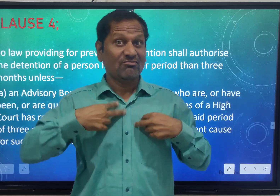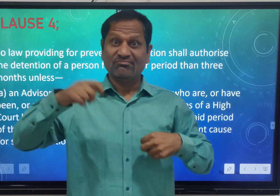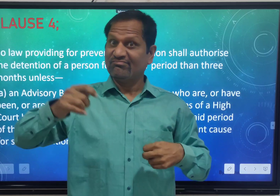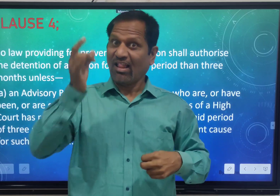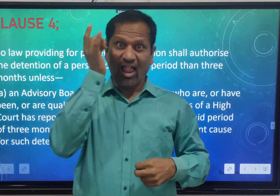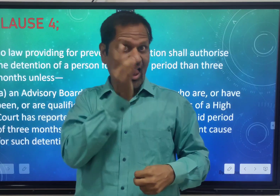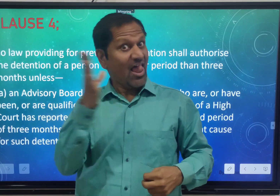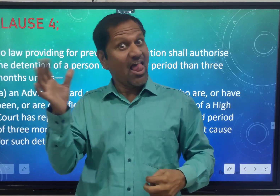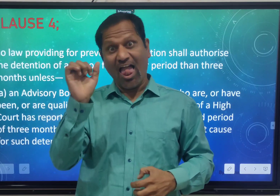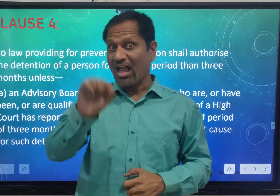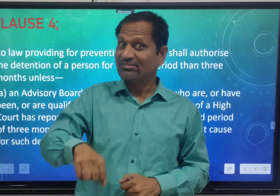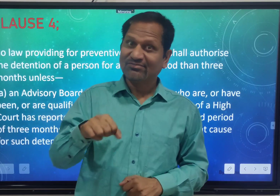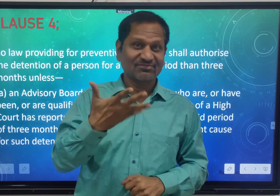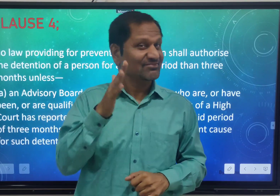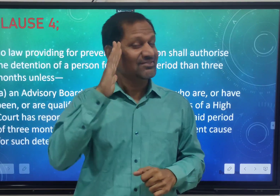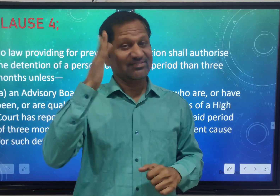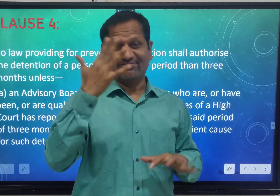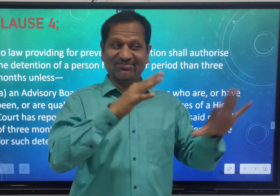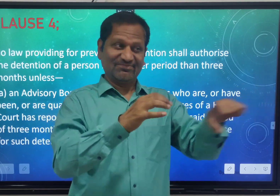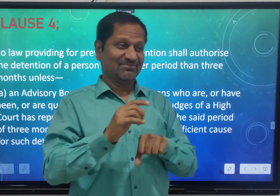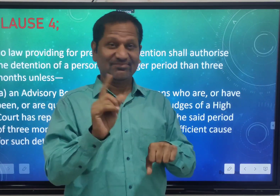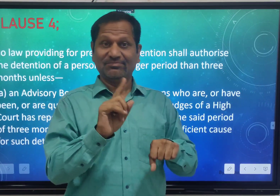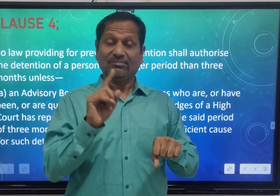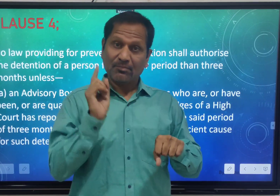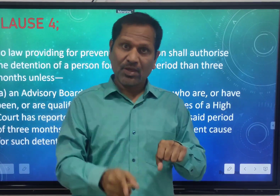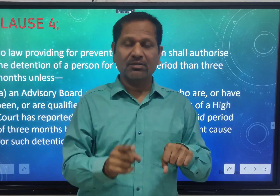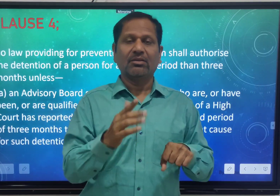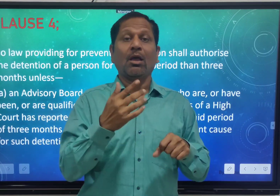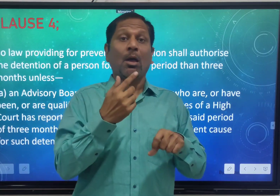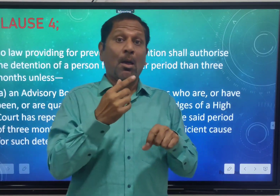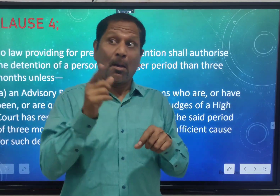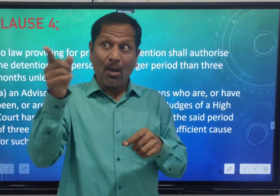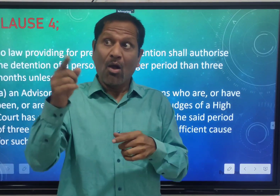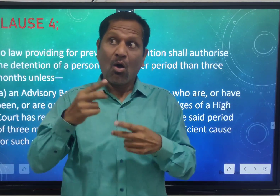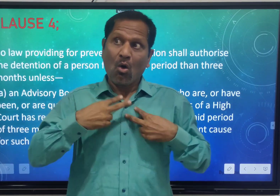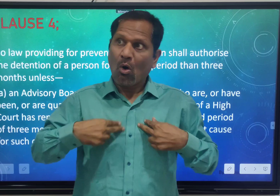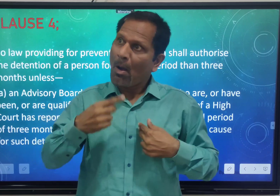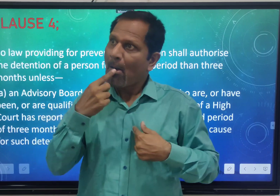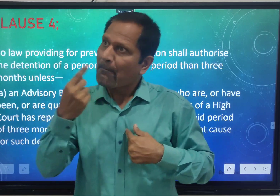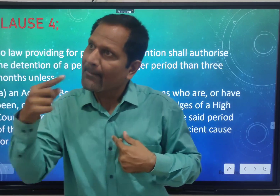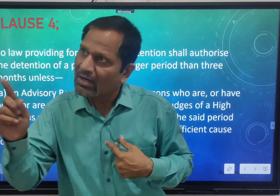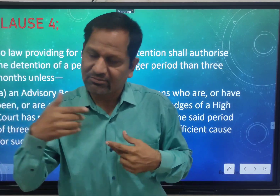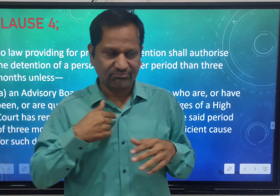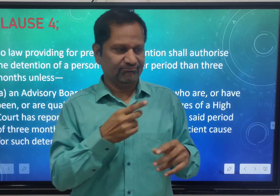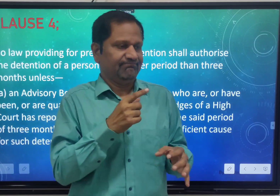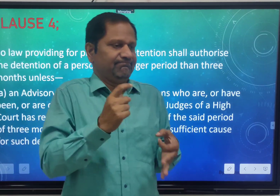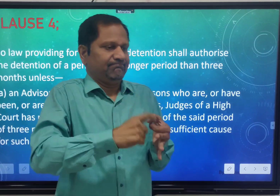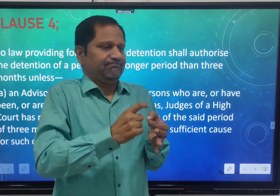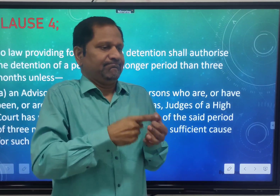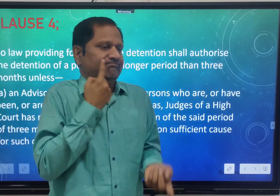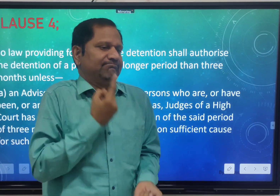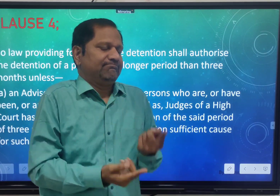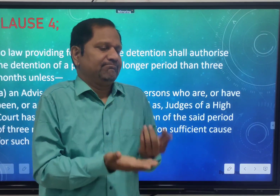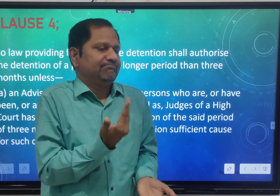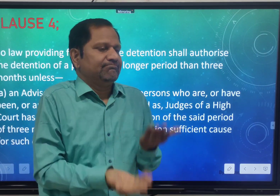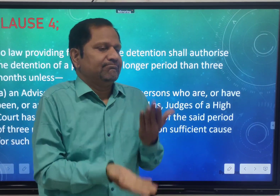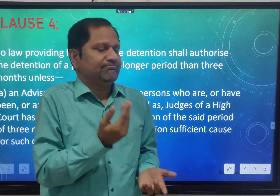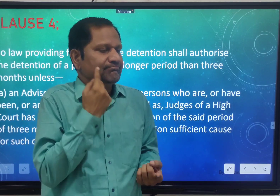बाद, लेकिन वो भी 3 महीने तक का उसमें नियम है। फिर एक एडवाइजरी बोर्ड है, वो उनसे हमको